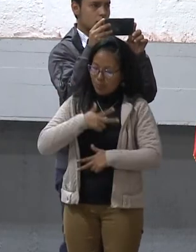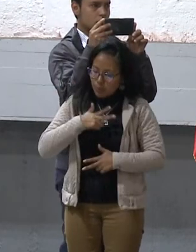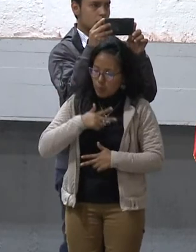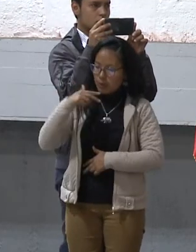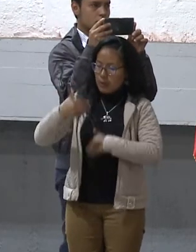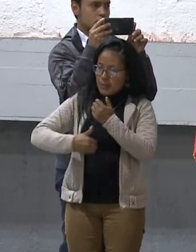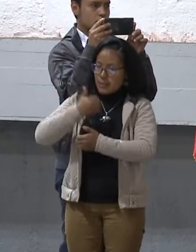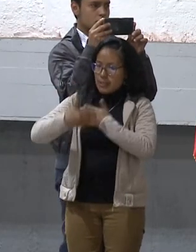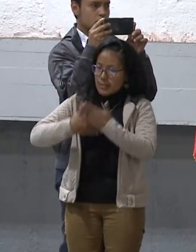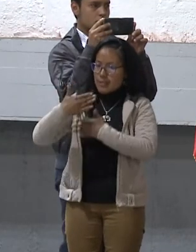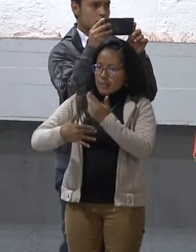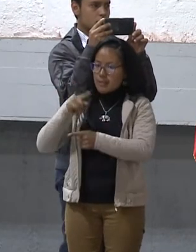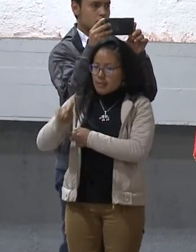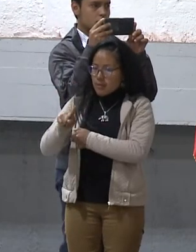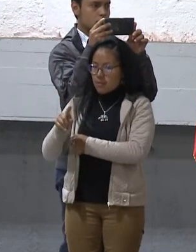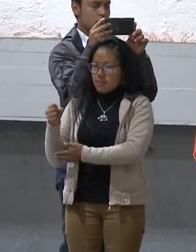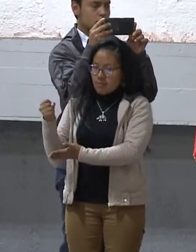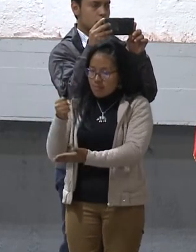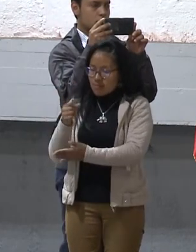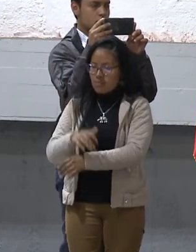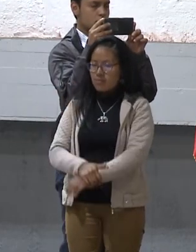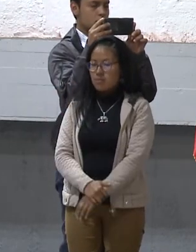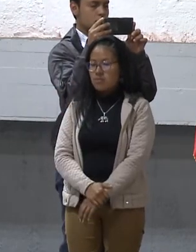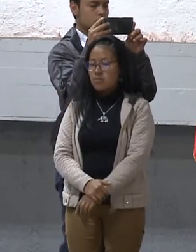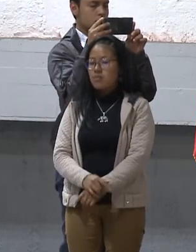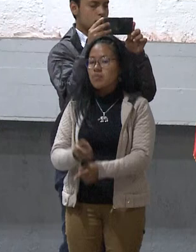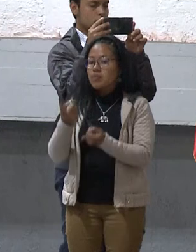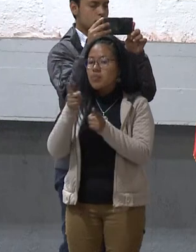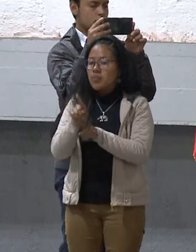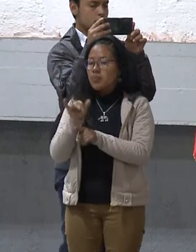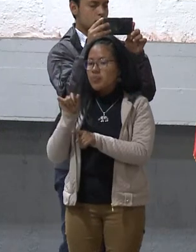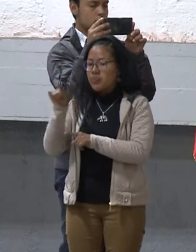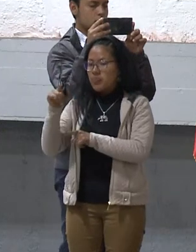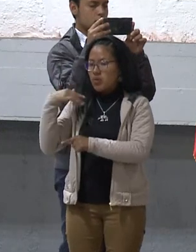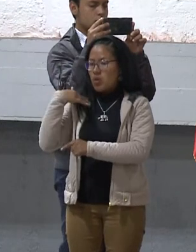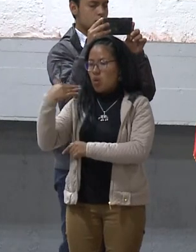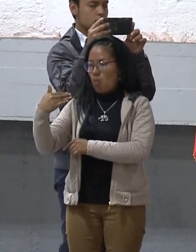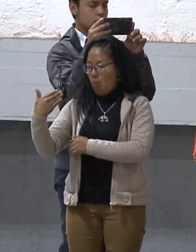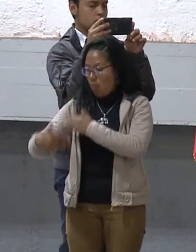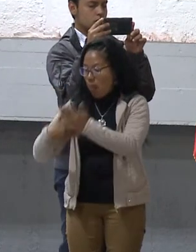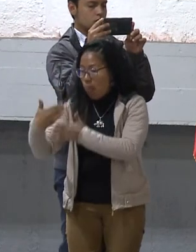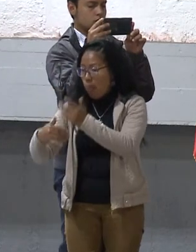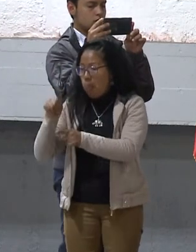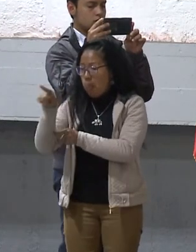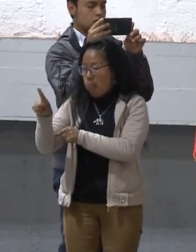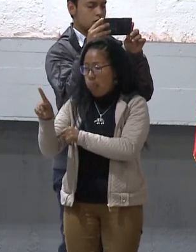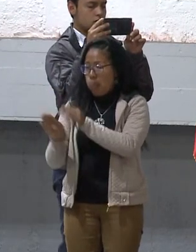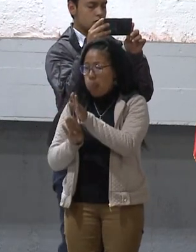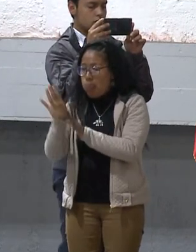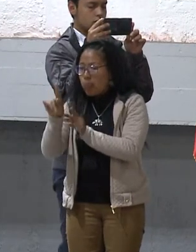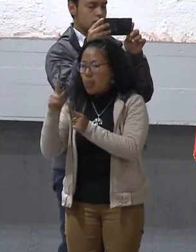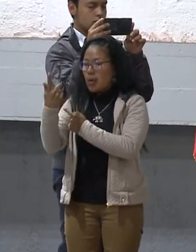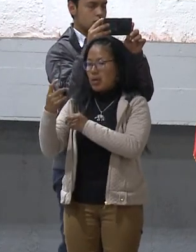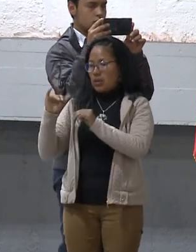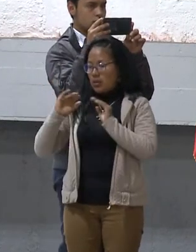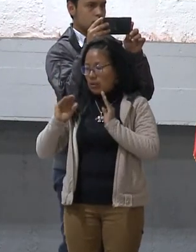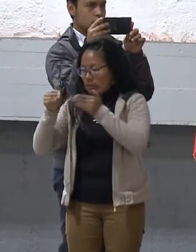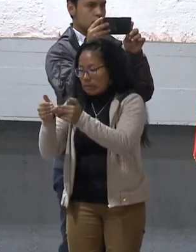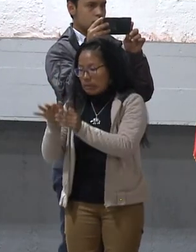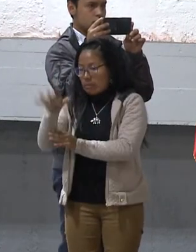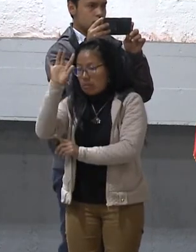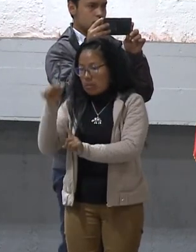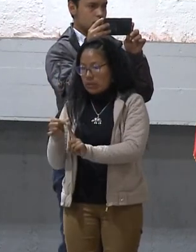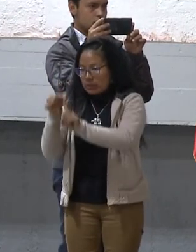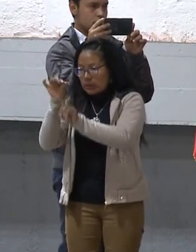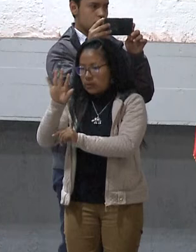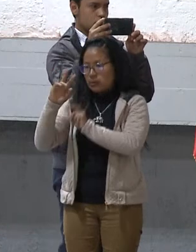que tengamos tantas limitaciones en ser el principal centro de producción académica y científica en los contenidos didácticos pedagógicos y